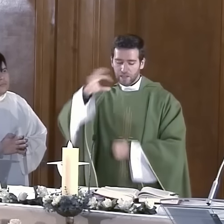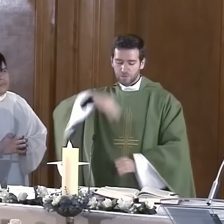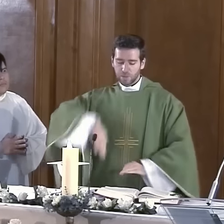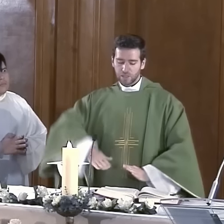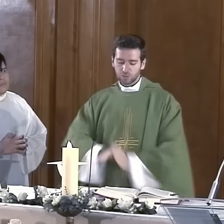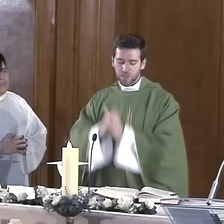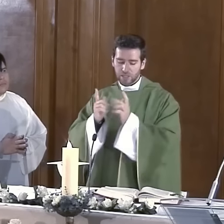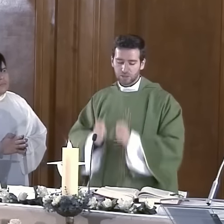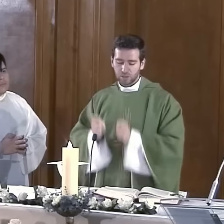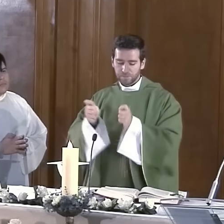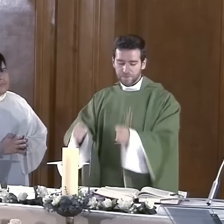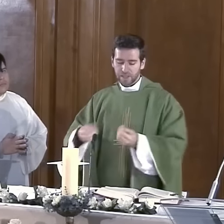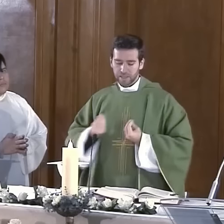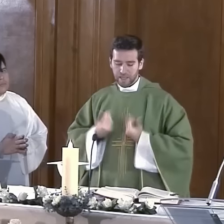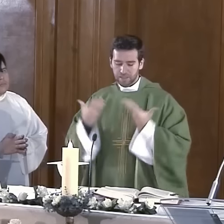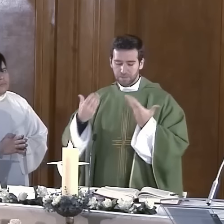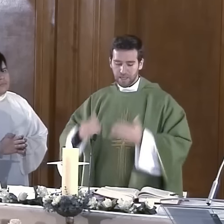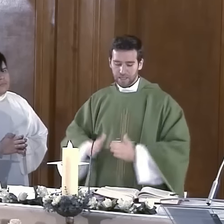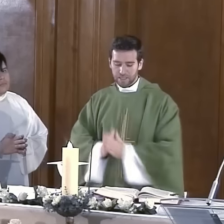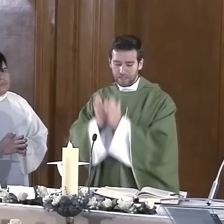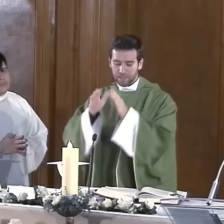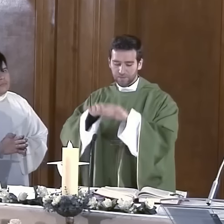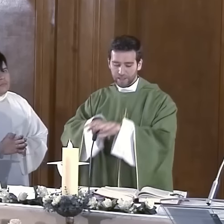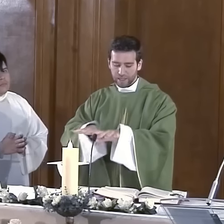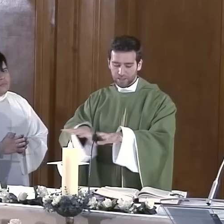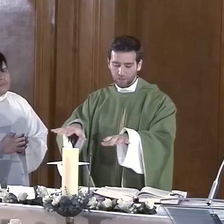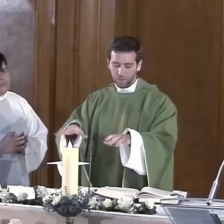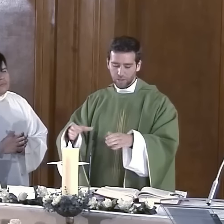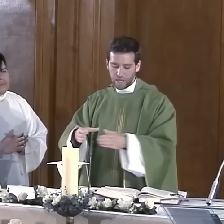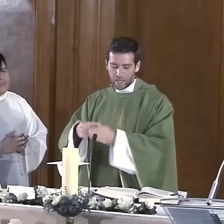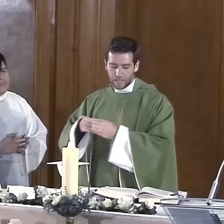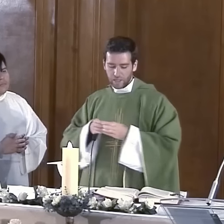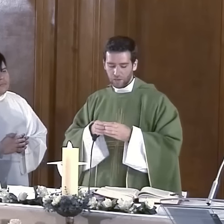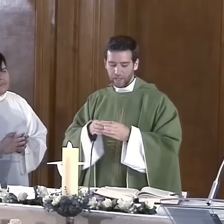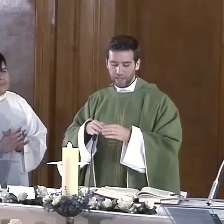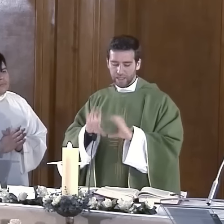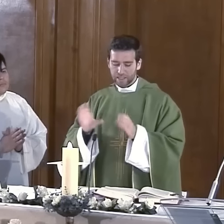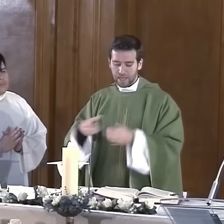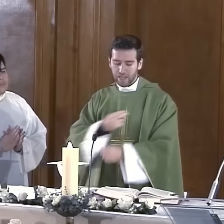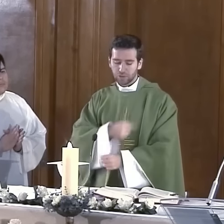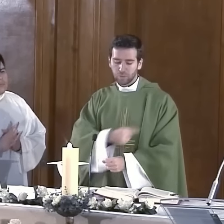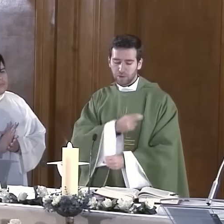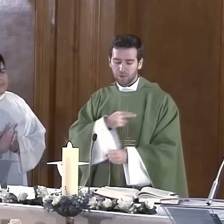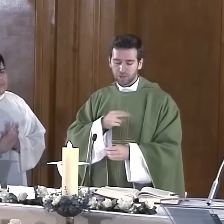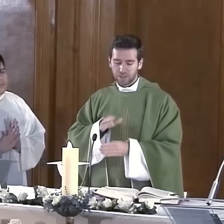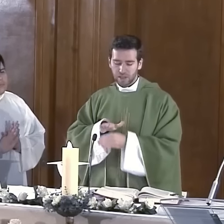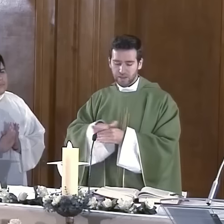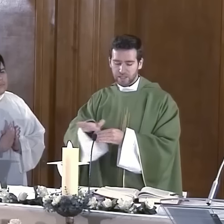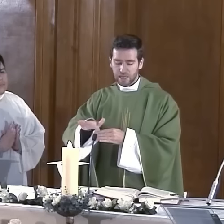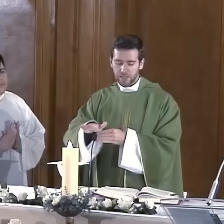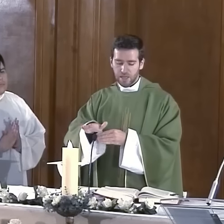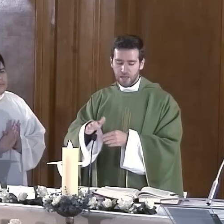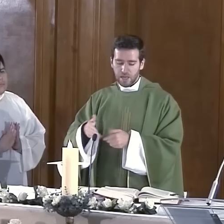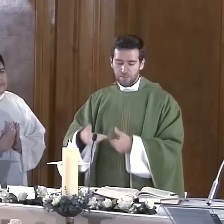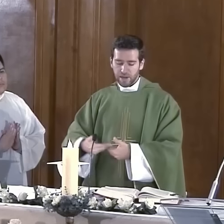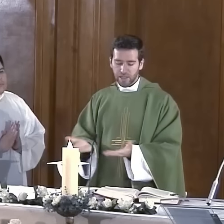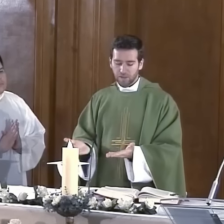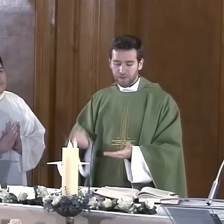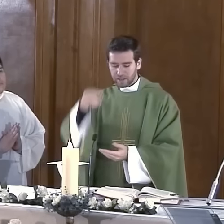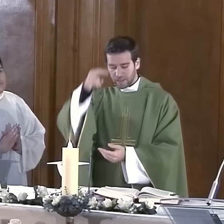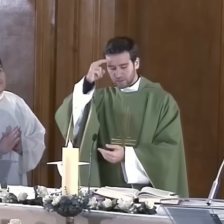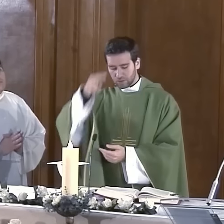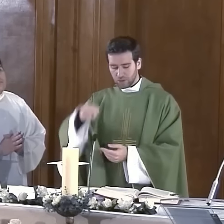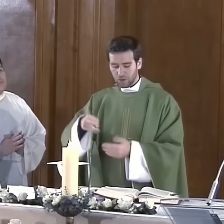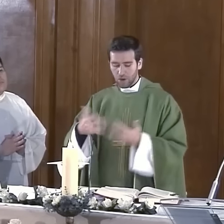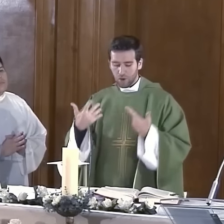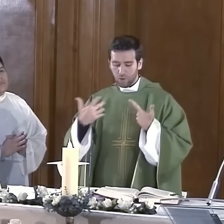fuerza del Espíritu Santo, das vida y santificas todo, y congregas a tu pueblo sin cesar, para que